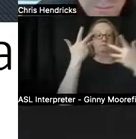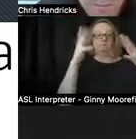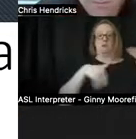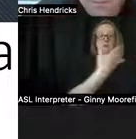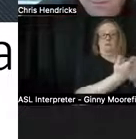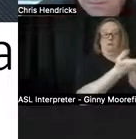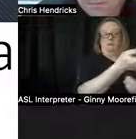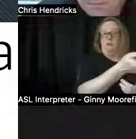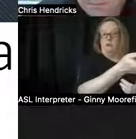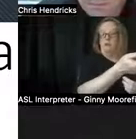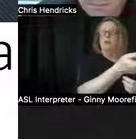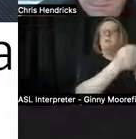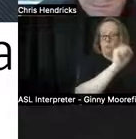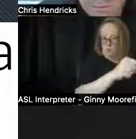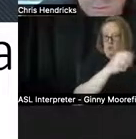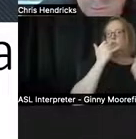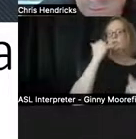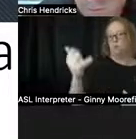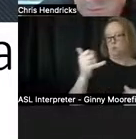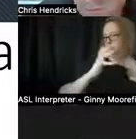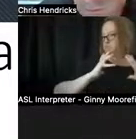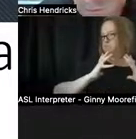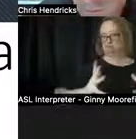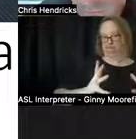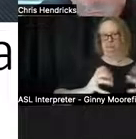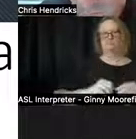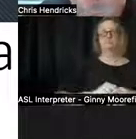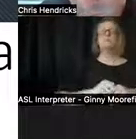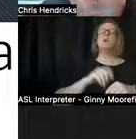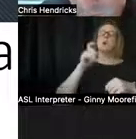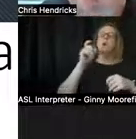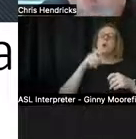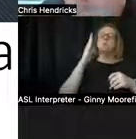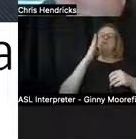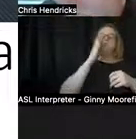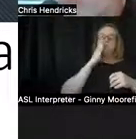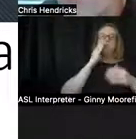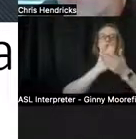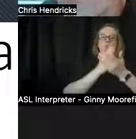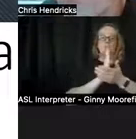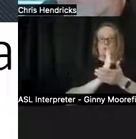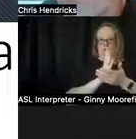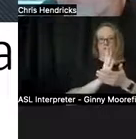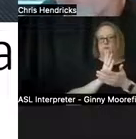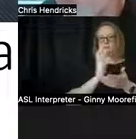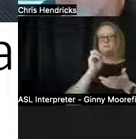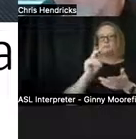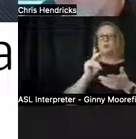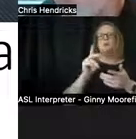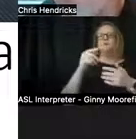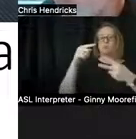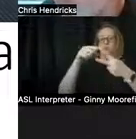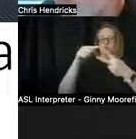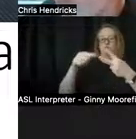problema incluso cuando ustedes estén ya en el lugar para votar entonces de nuevo es importante conocer Cuáles son nuestros derechos Como